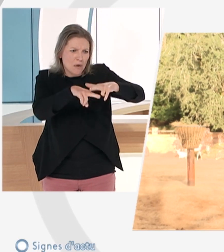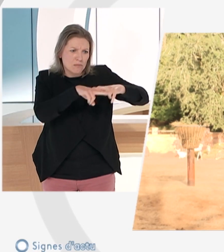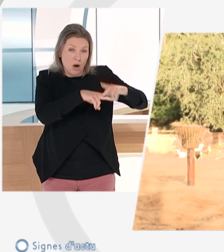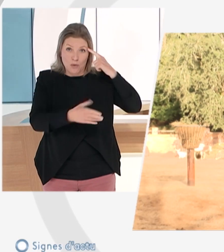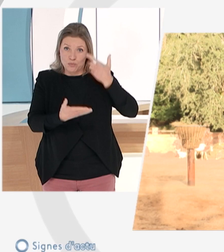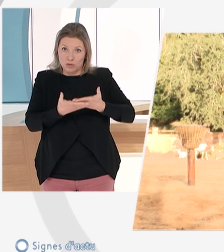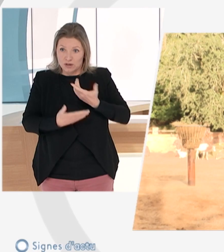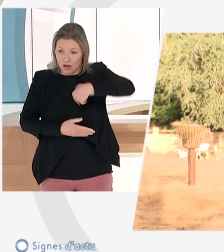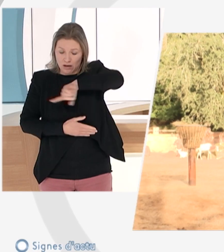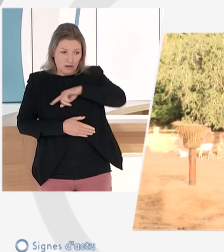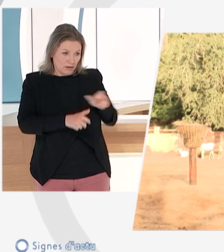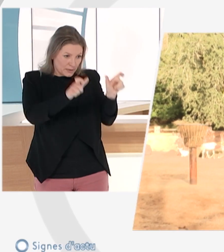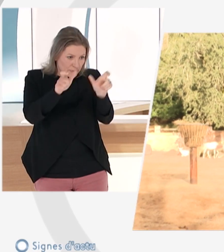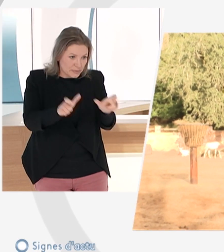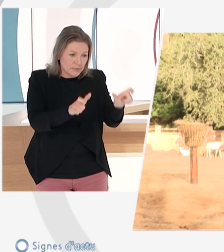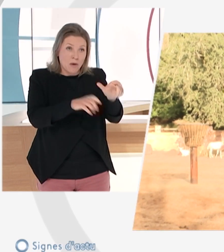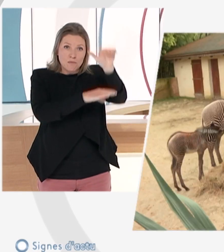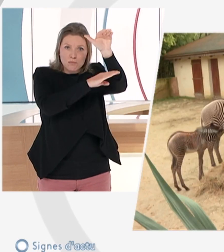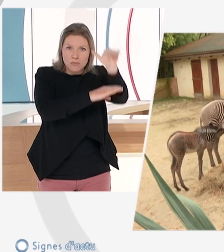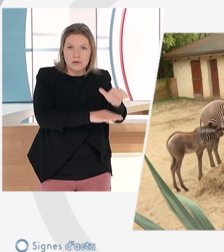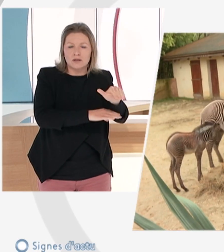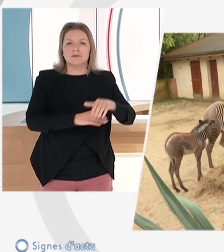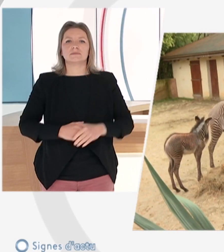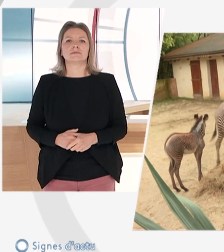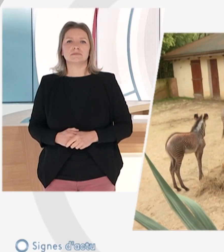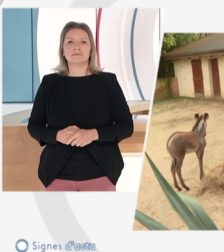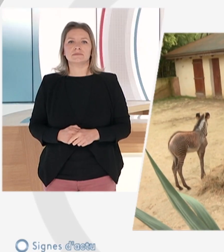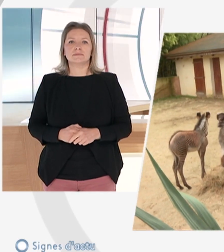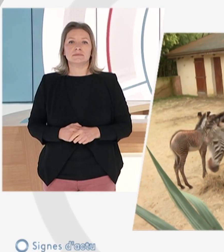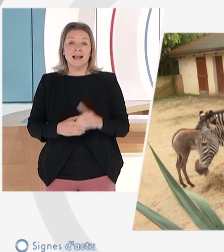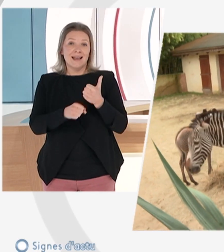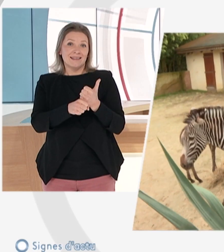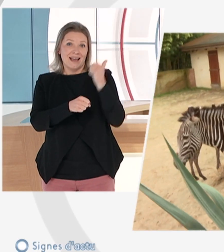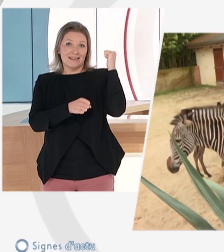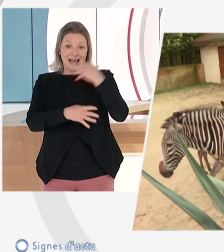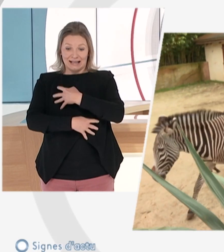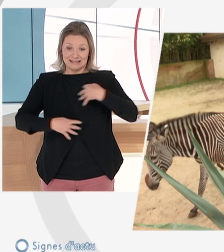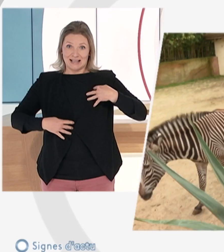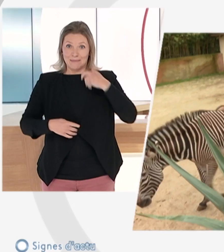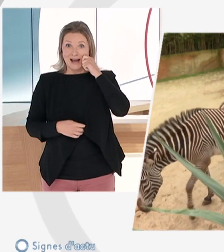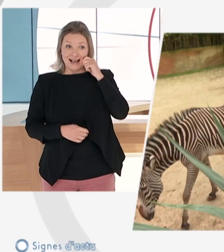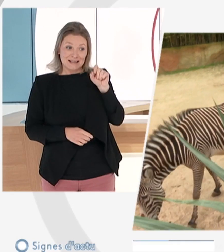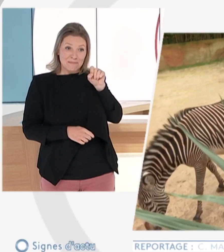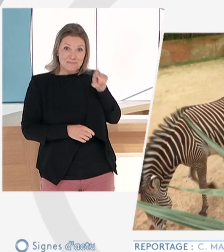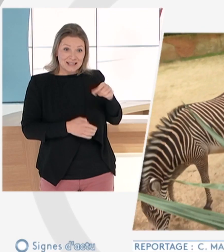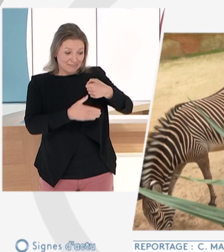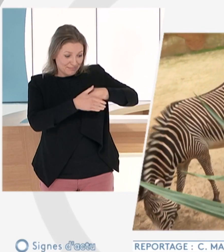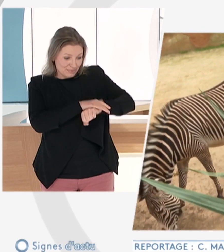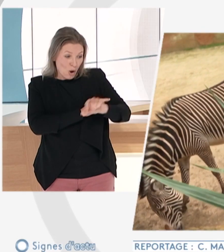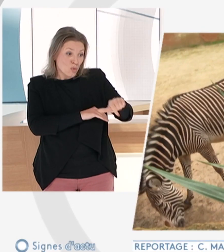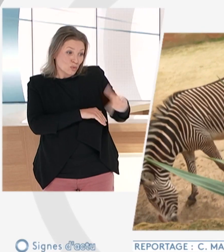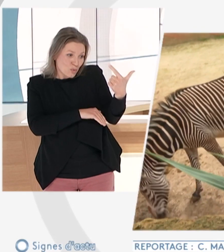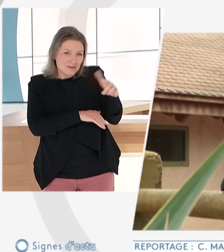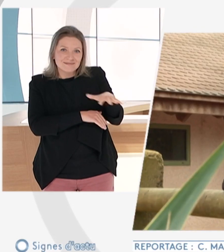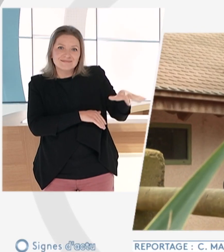aujourd'hui qui fait l'objet d'attention particulière et de programmes de conservation. L'année dernière, 12 zèbres de cette espèce sont nés en captivité en